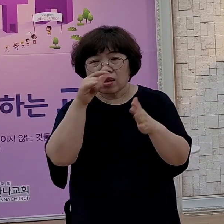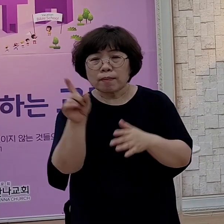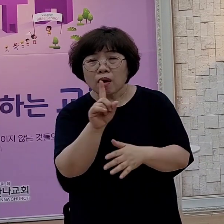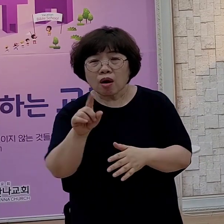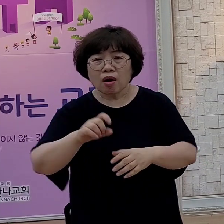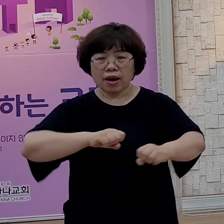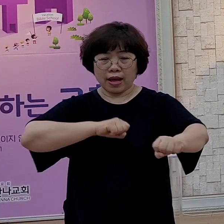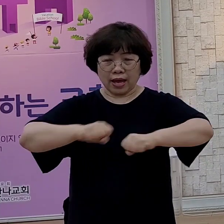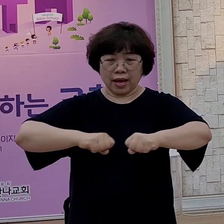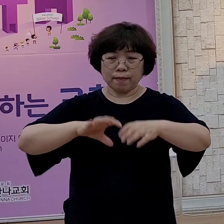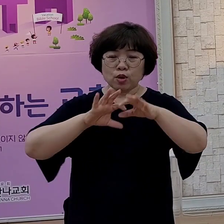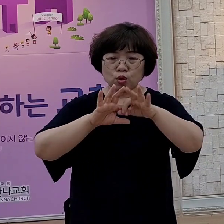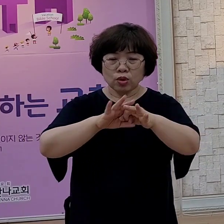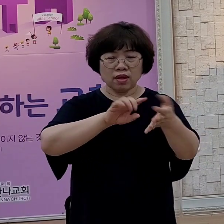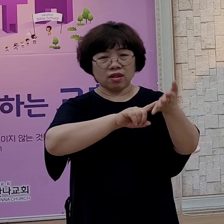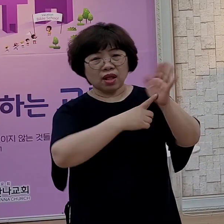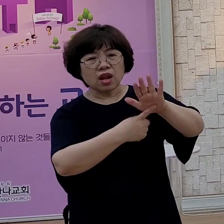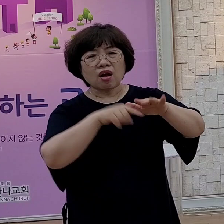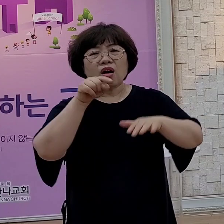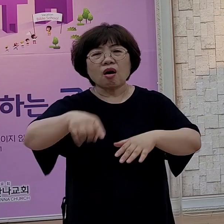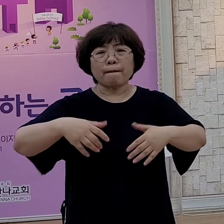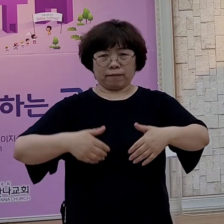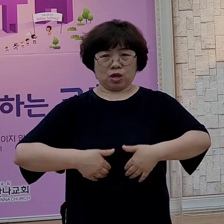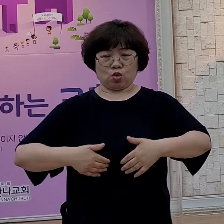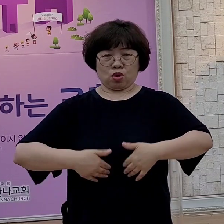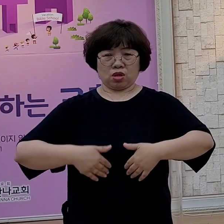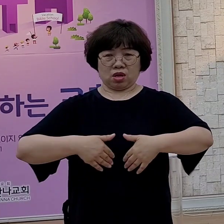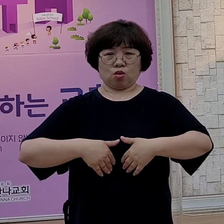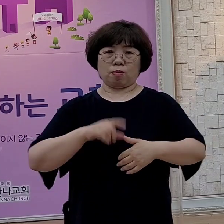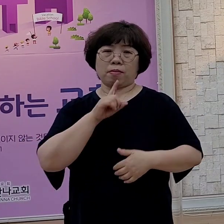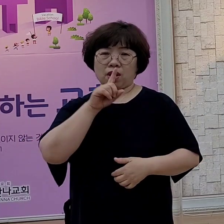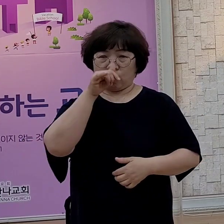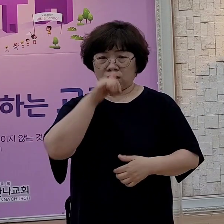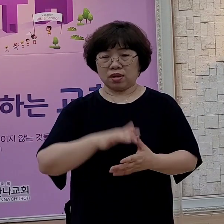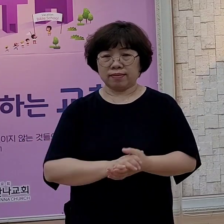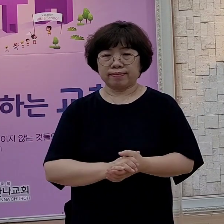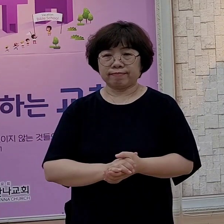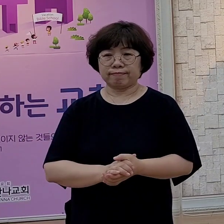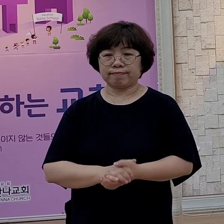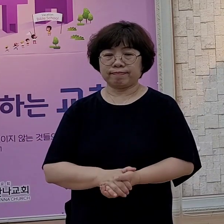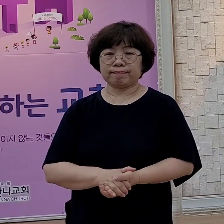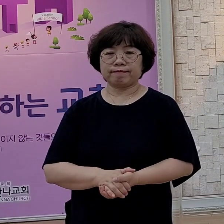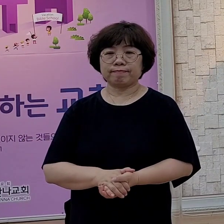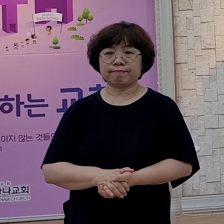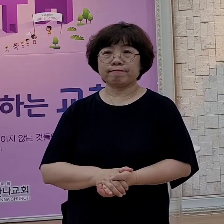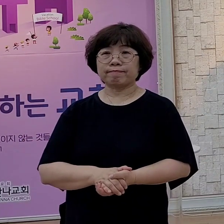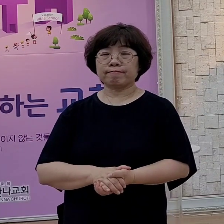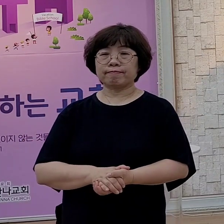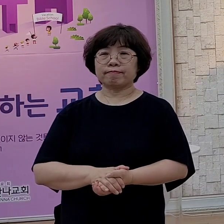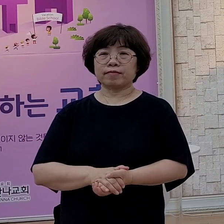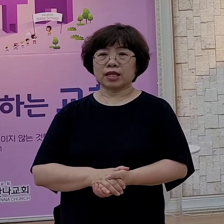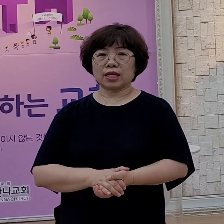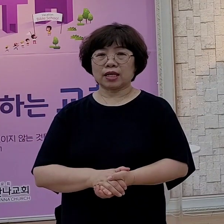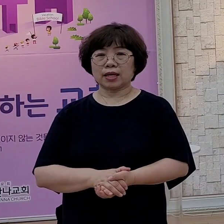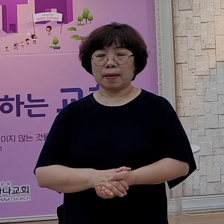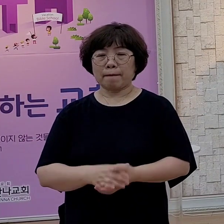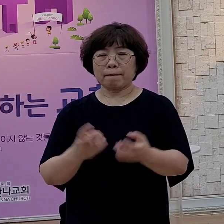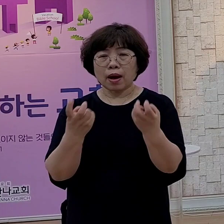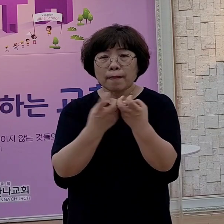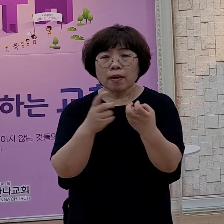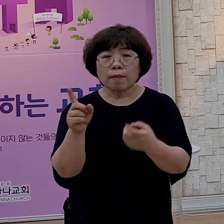행함으로 나타내어야 한다라고 가르칩니다. 어떻게 해야 됩니까? 그 방법이 나와 있습니다.